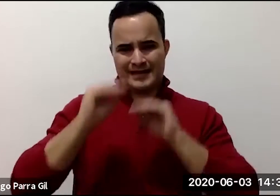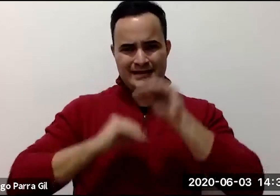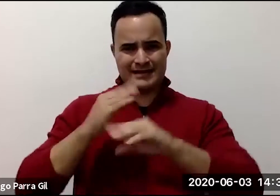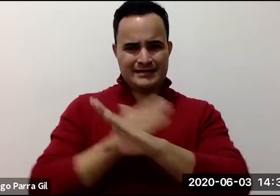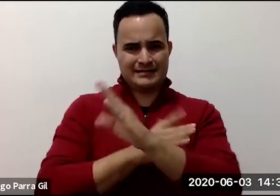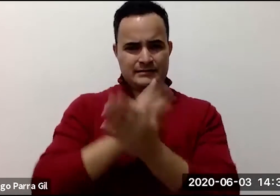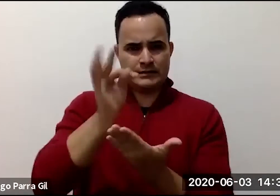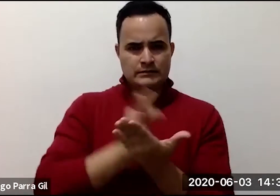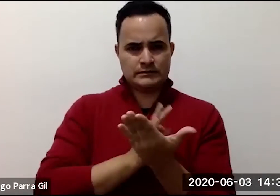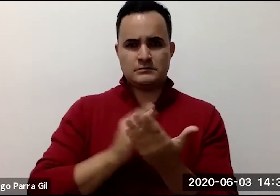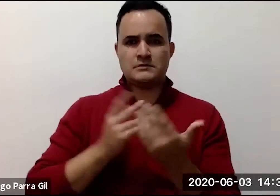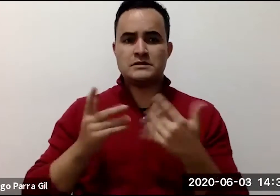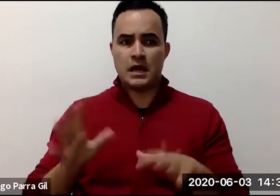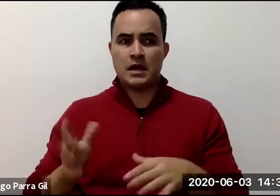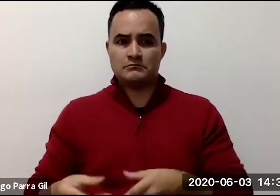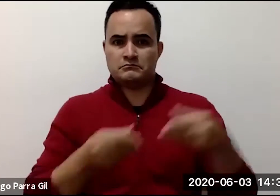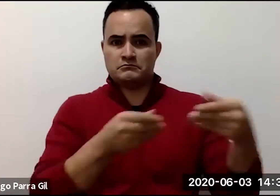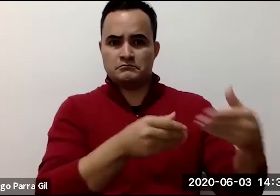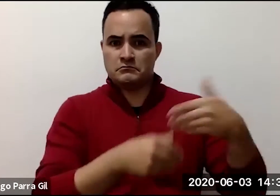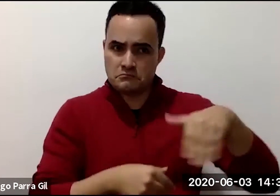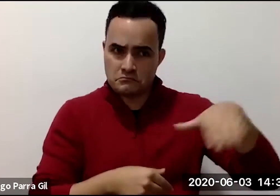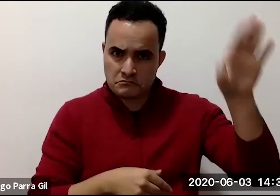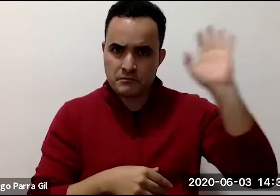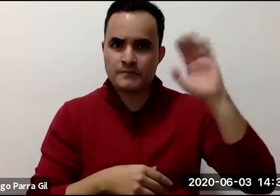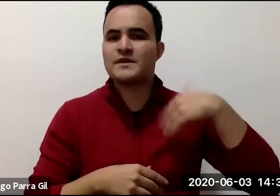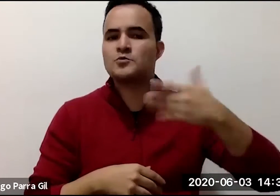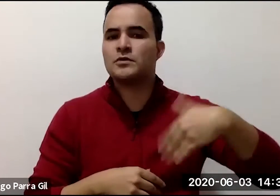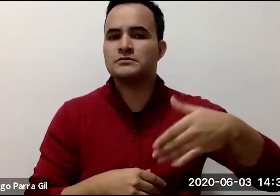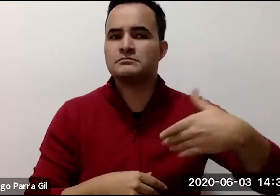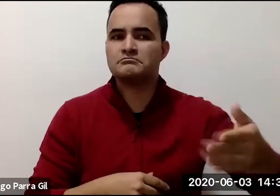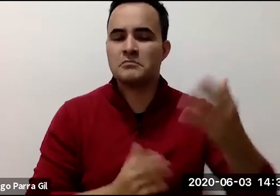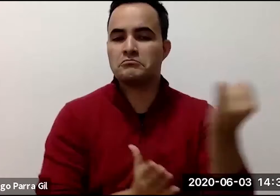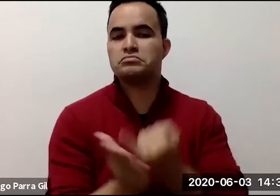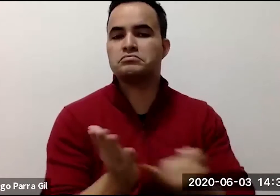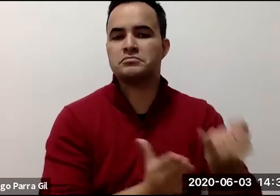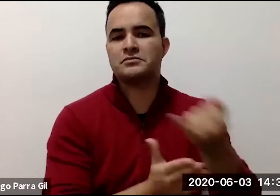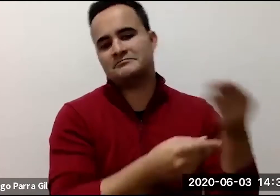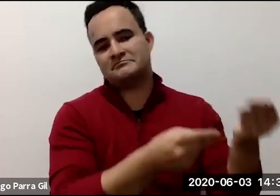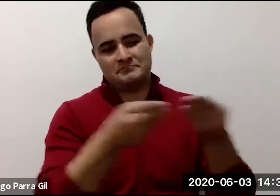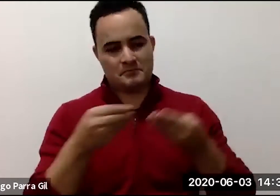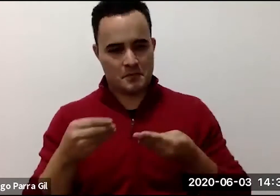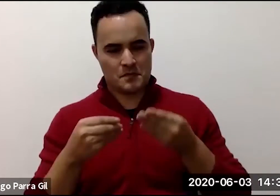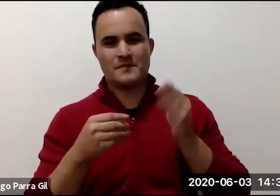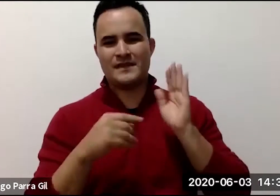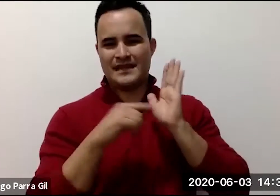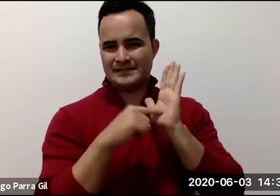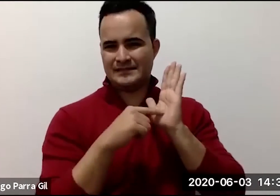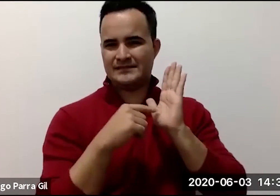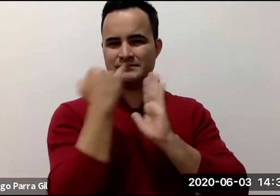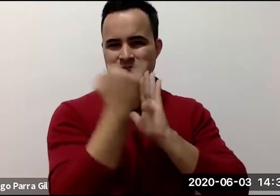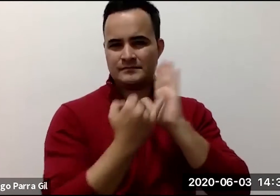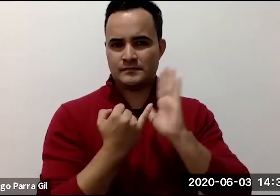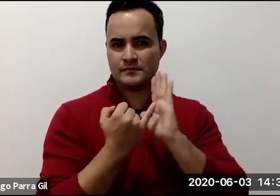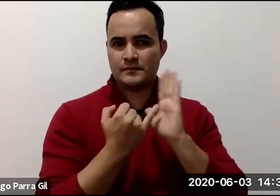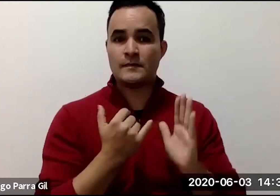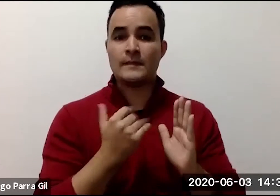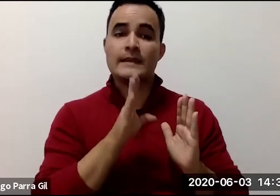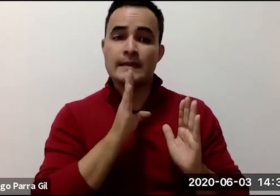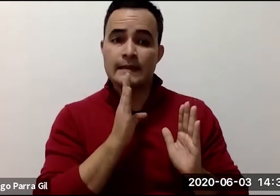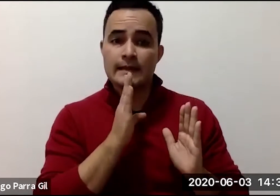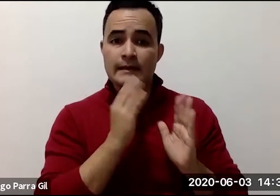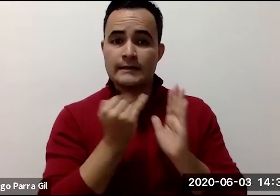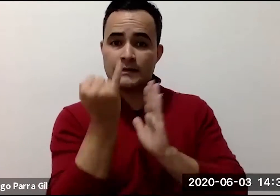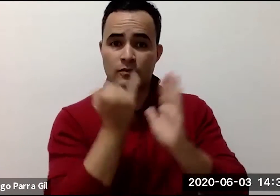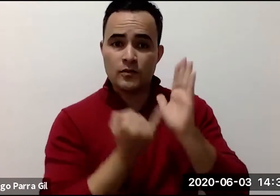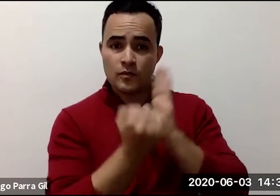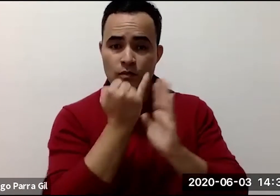me representó. Y en este caso la representación es un dibujo de Alexander como